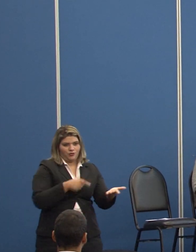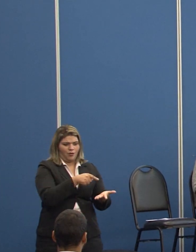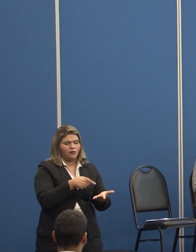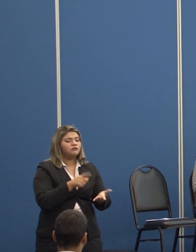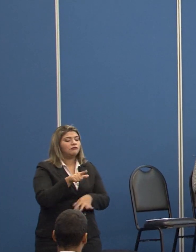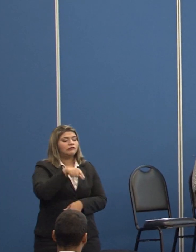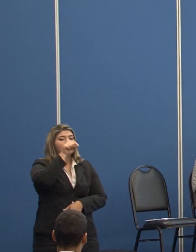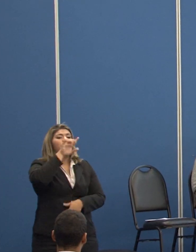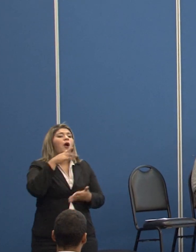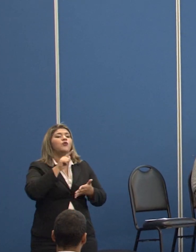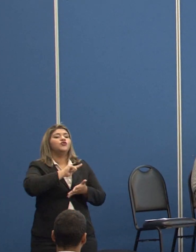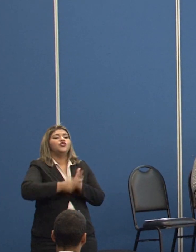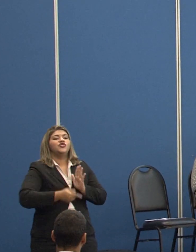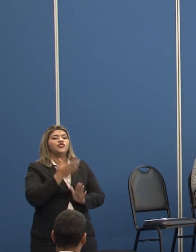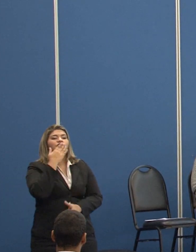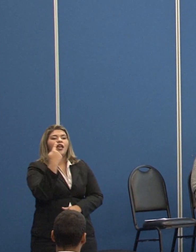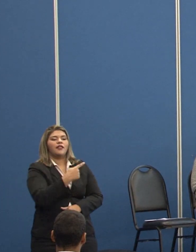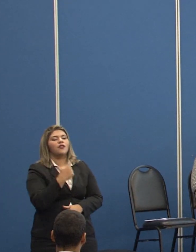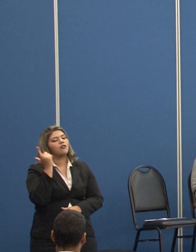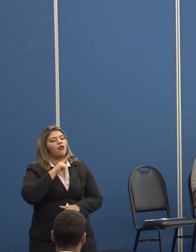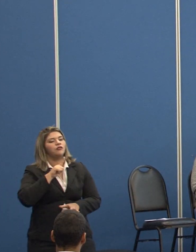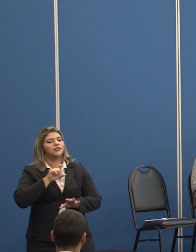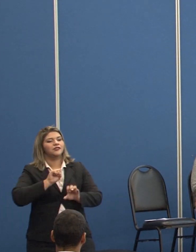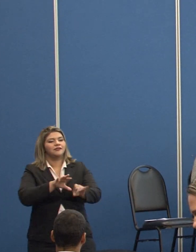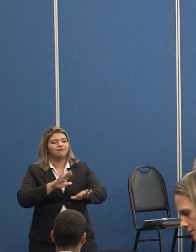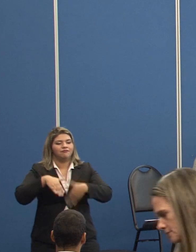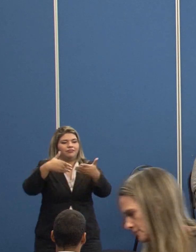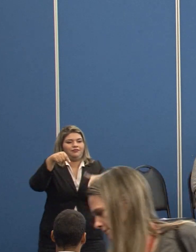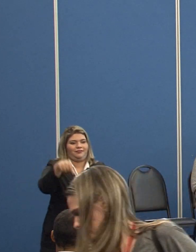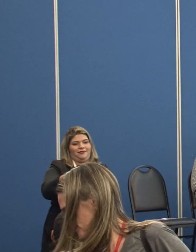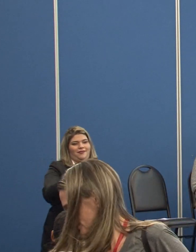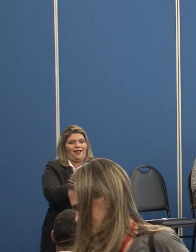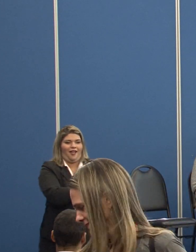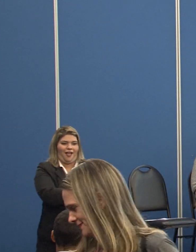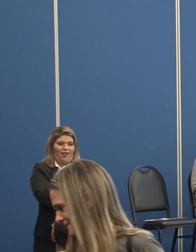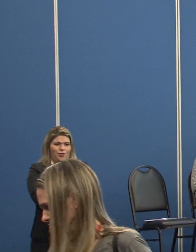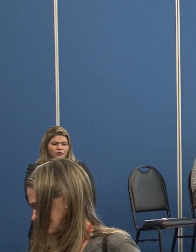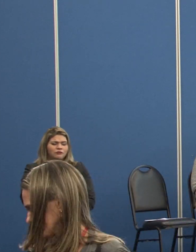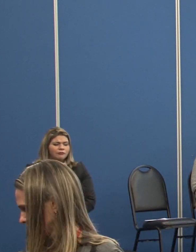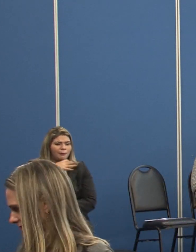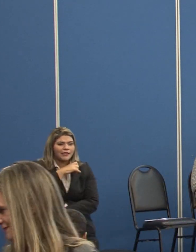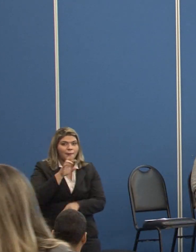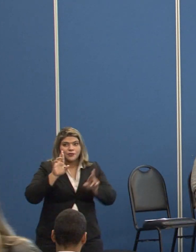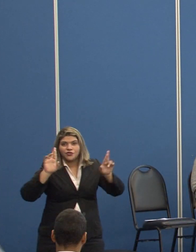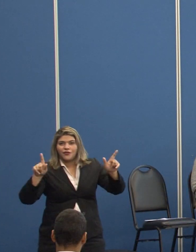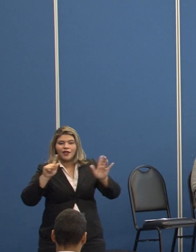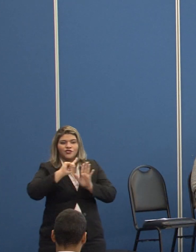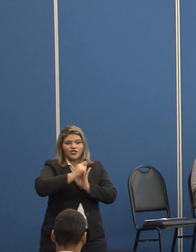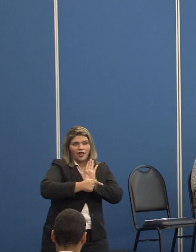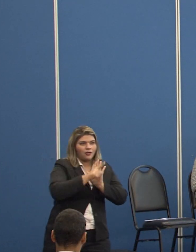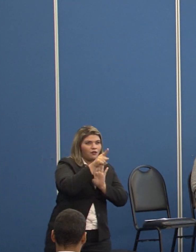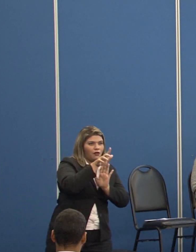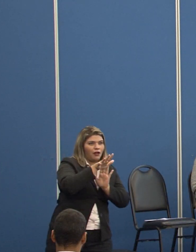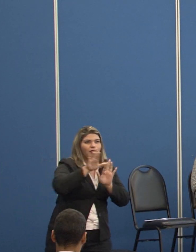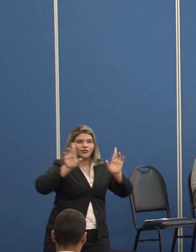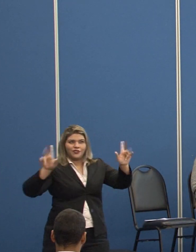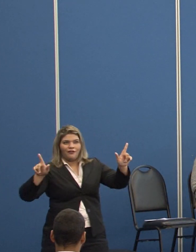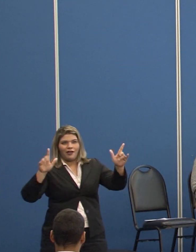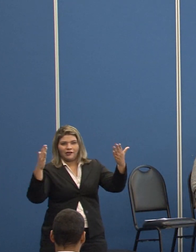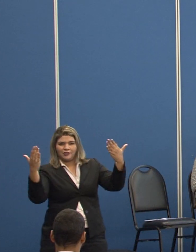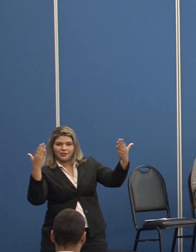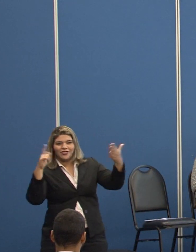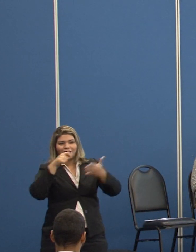eu promovo o letramento do meu aluno. Se ele consegue diferenciar diferentes tipos de gêneros, diferentes tipos